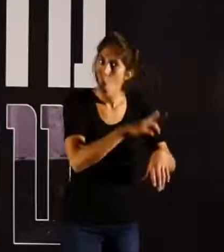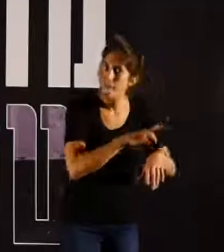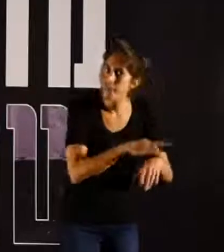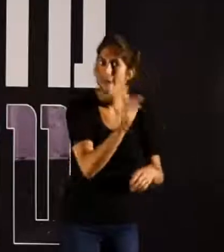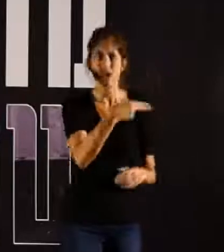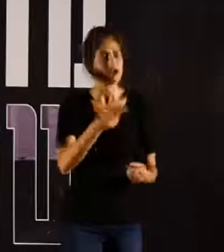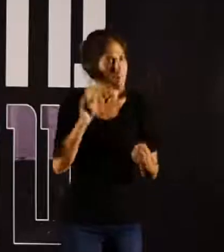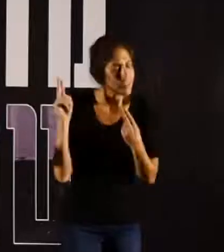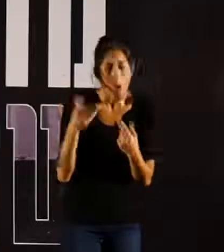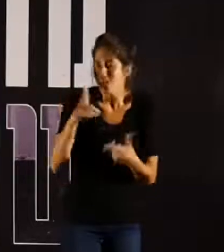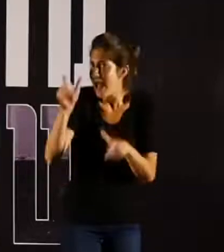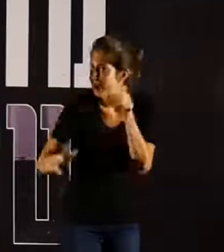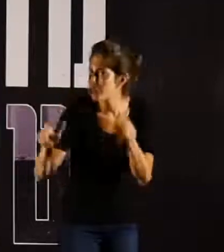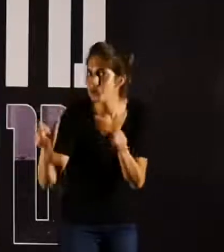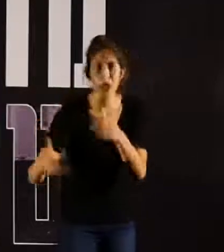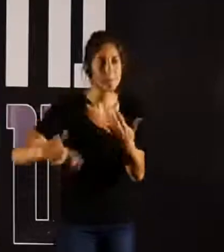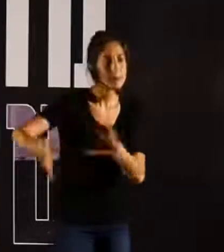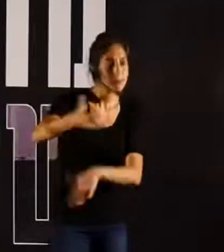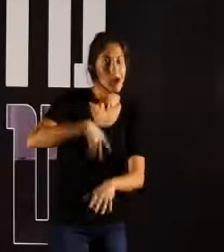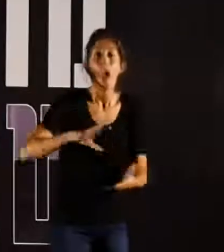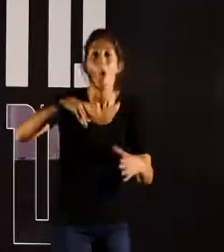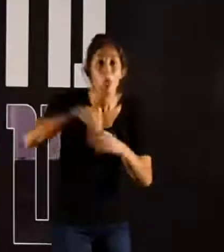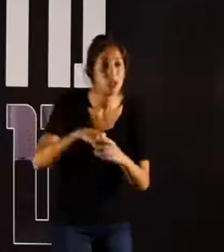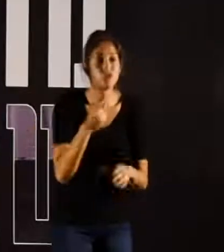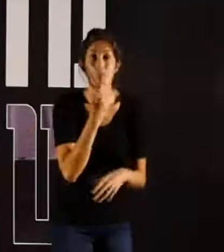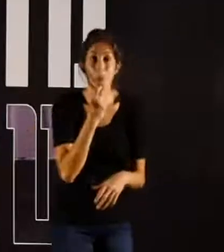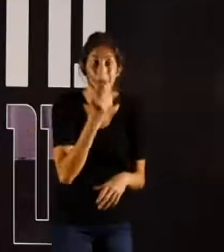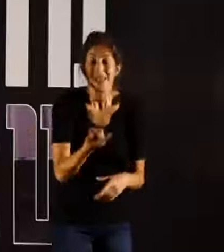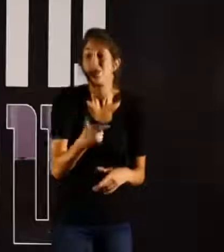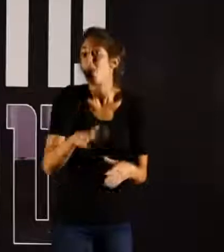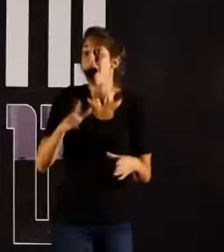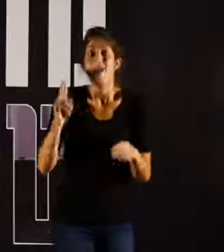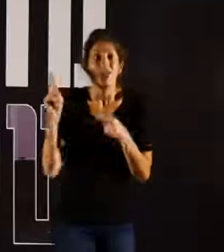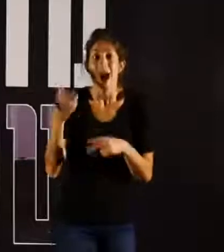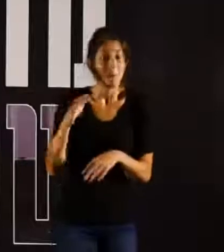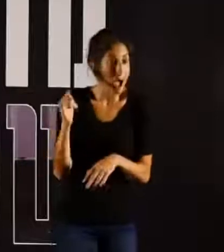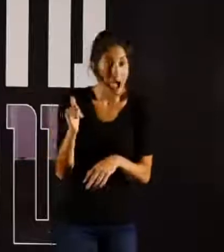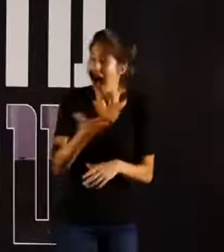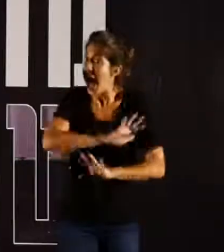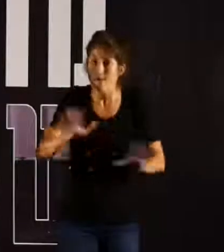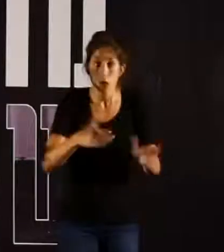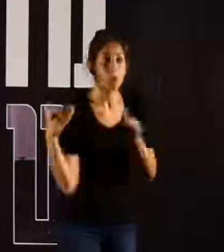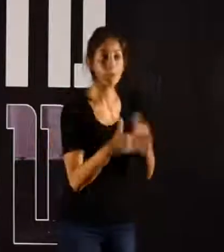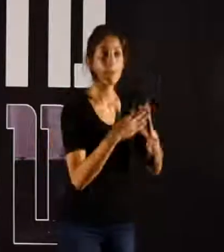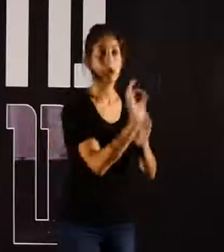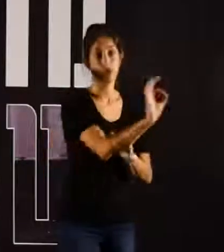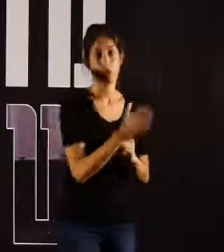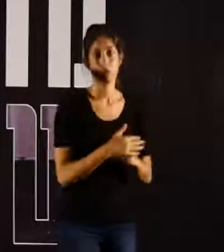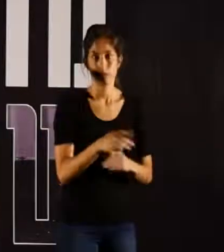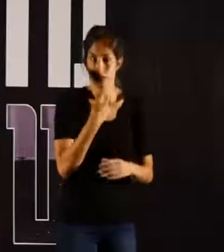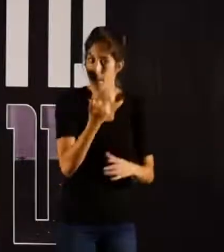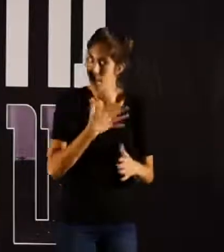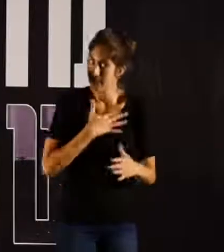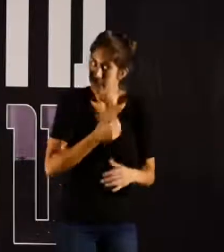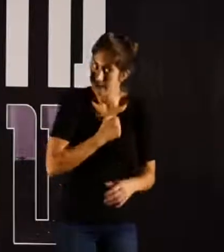הבטחות מכל מיני אנשים, כולל שמעון פרס, שהבטיח לו שאף אחד לא ייכנס לו לתוך הבית. אני אומר לו שאני